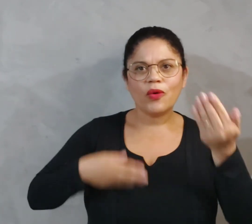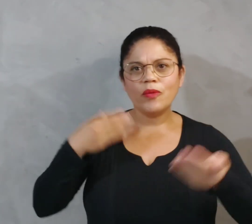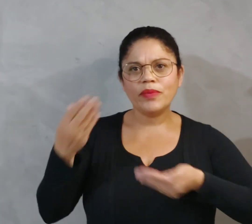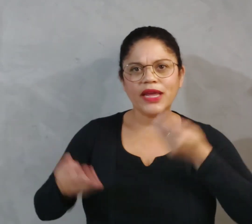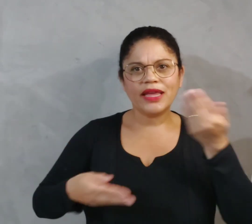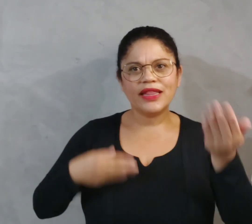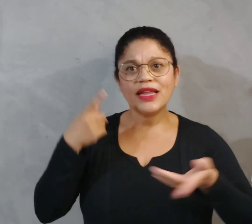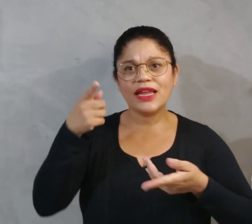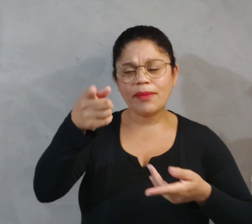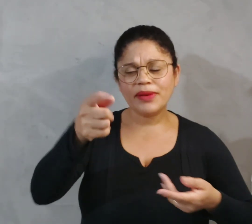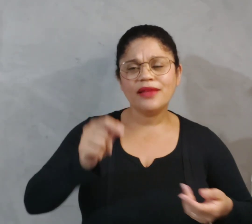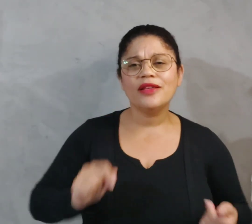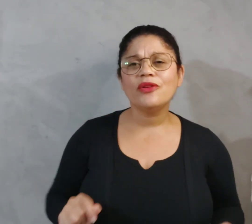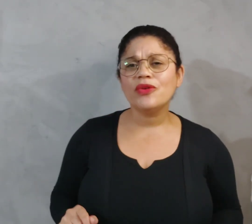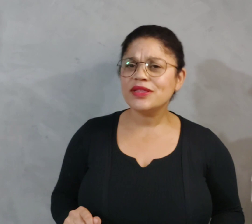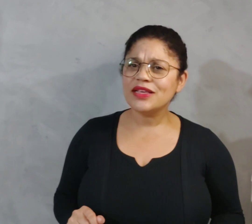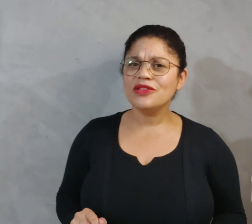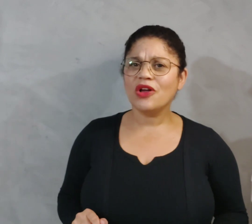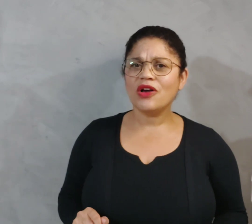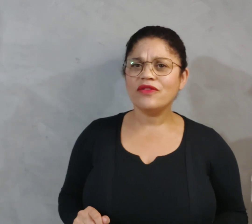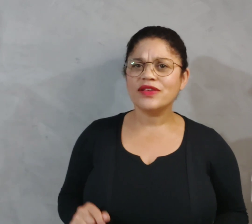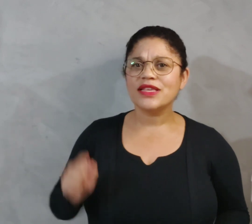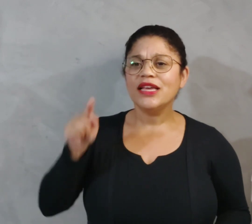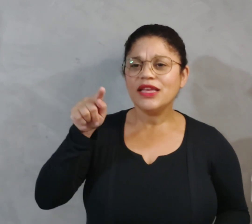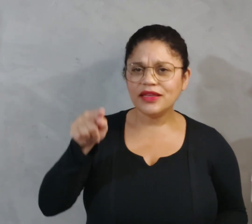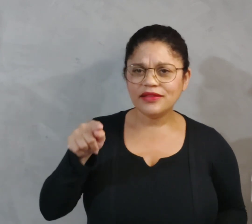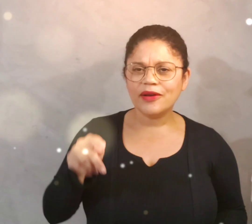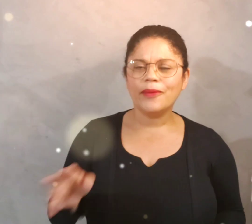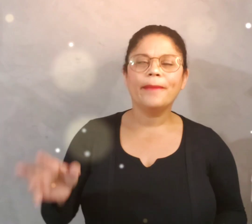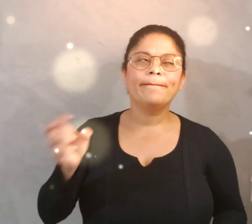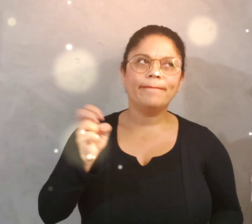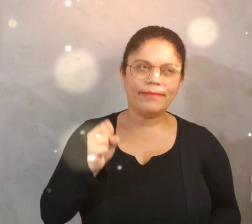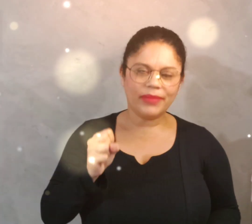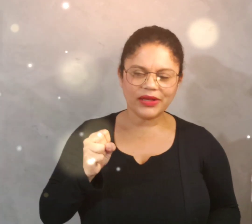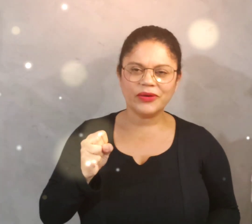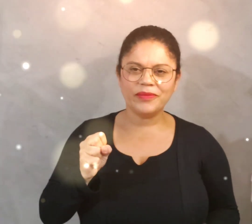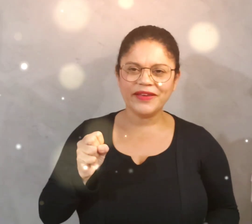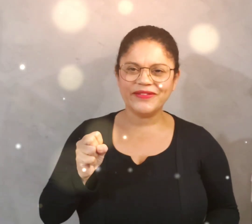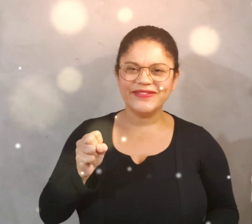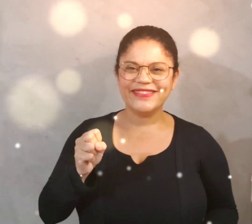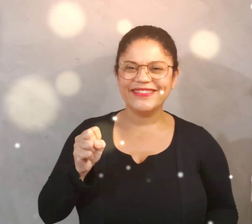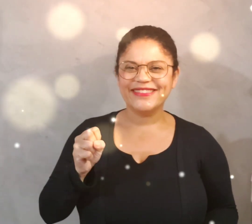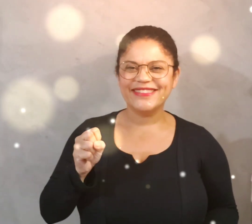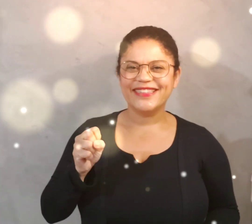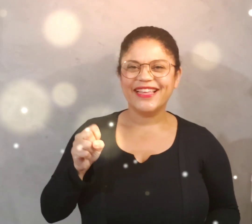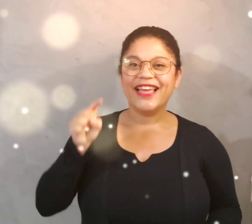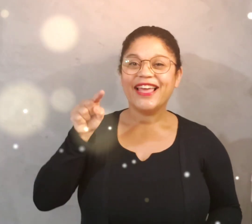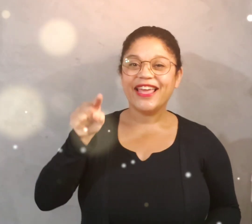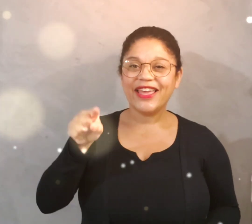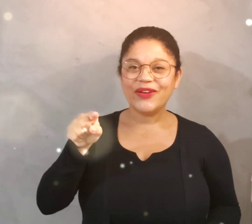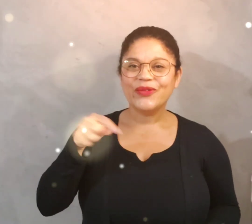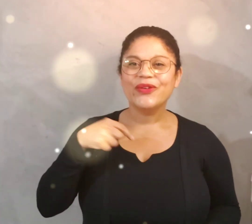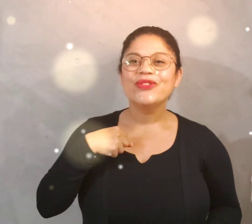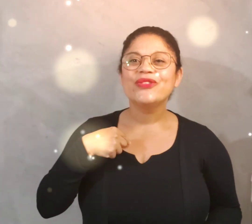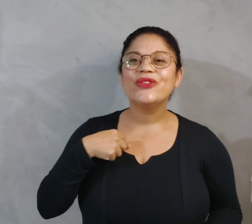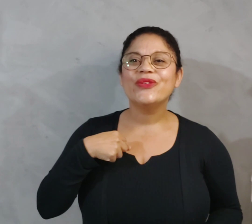compreender e aprender coisas novas. Então, bora comigo? Eu sou